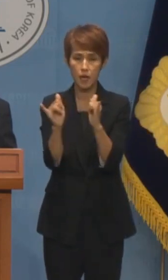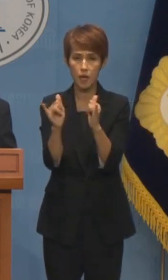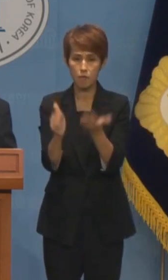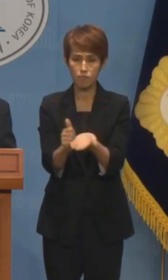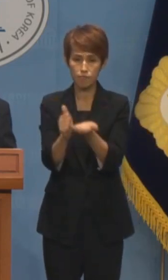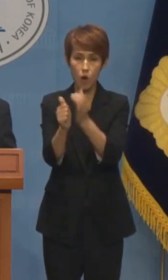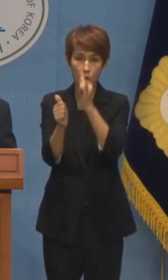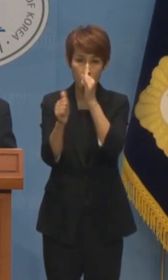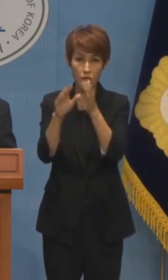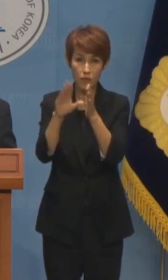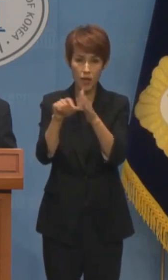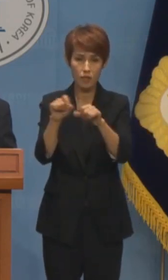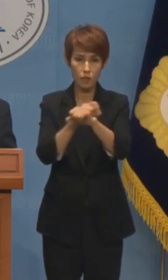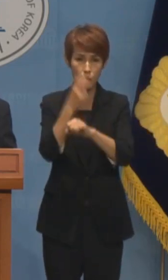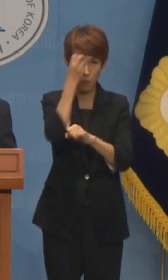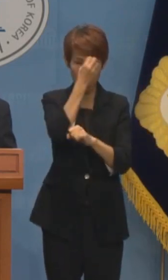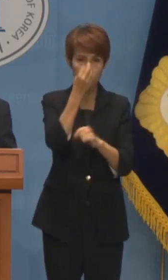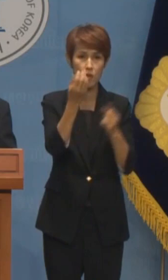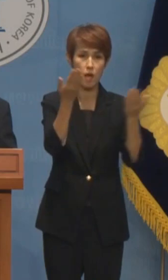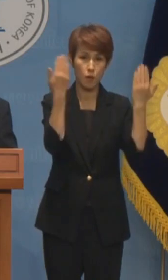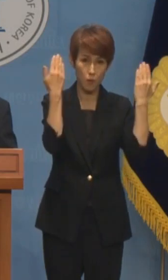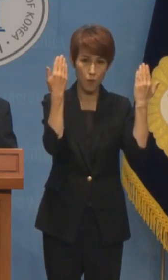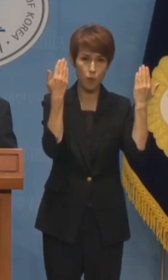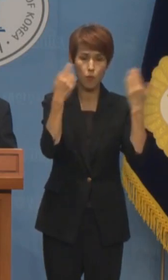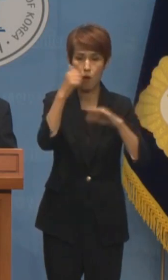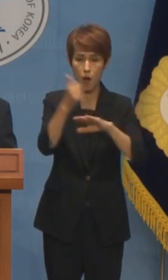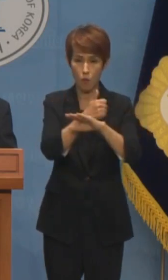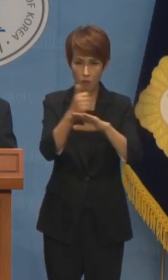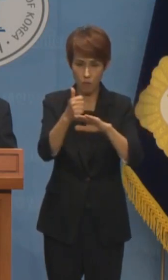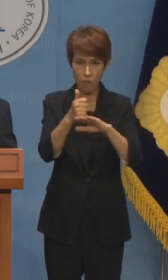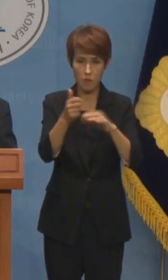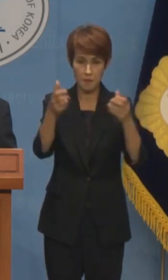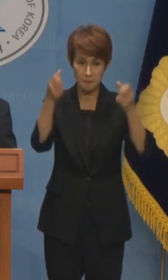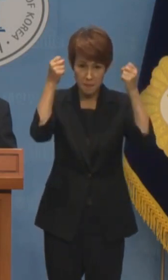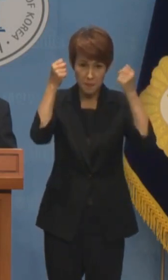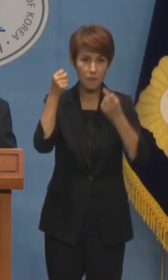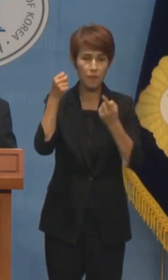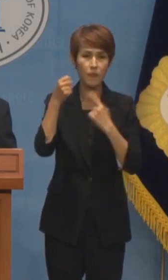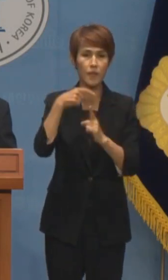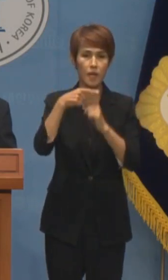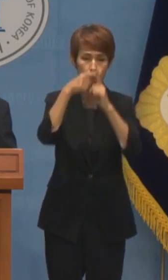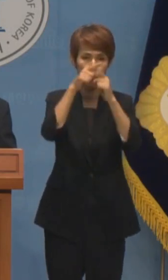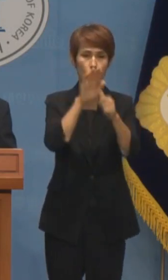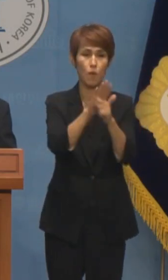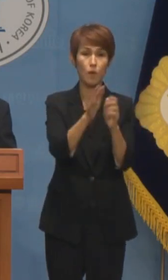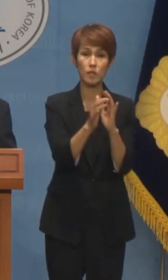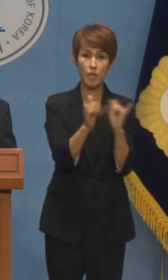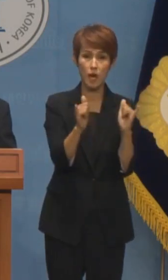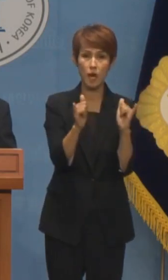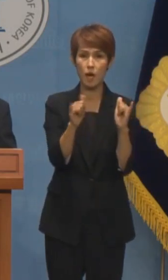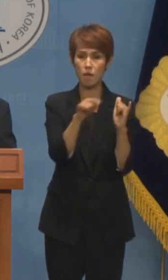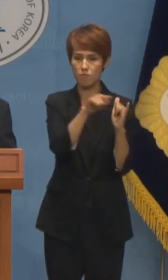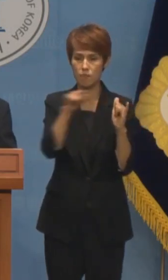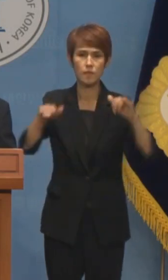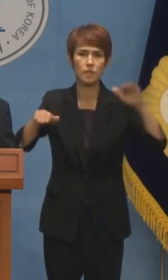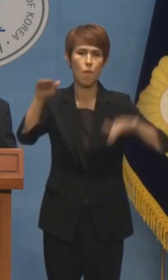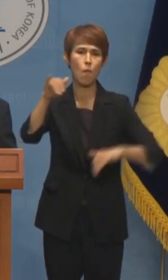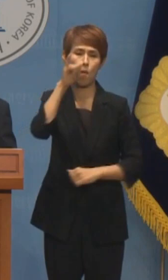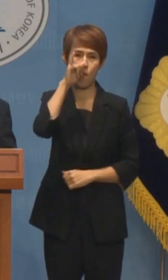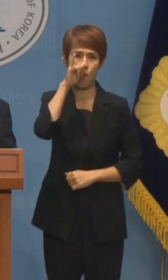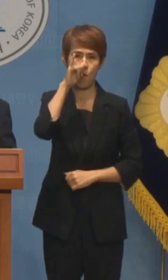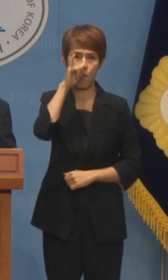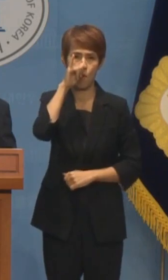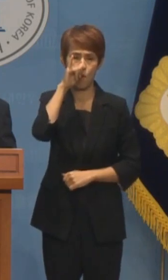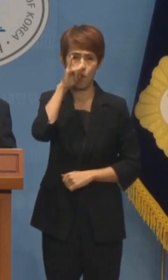기존 특성학고와 학원에서 양성된 간호조무사와의 차별 가능성이 있어